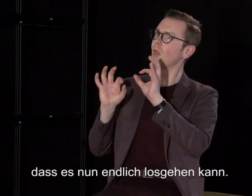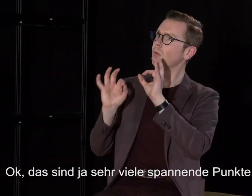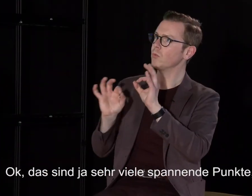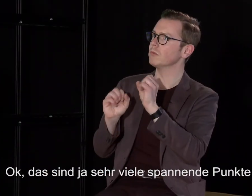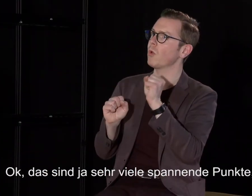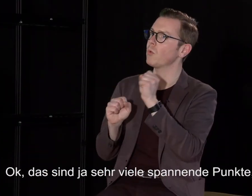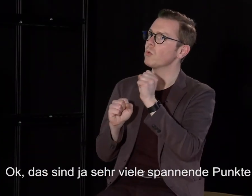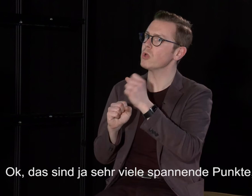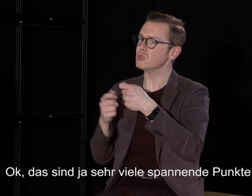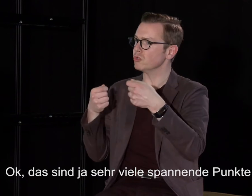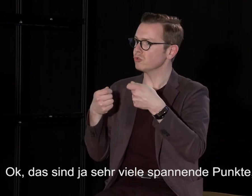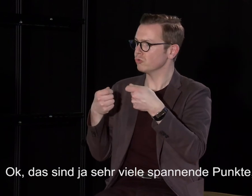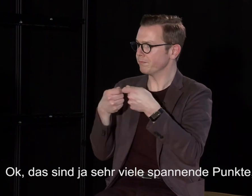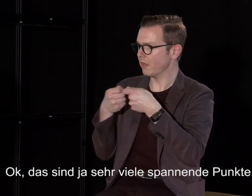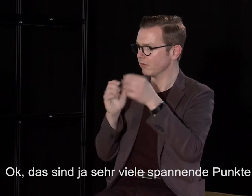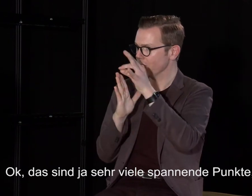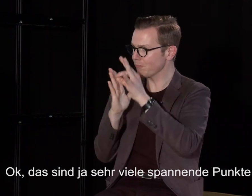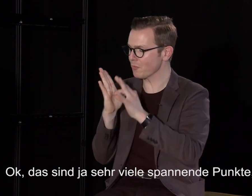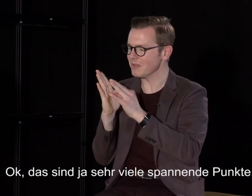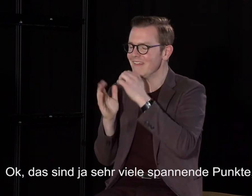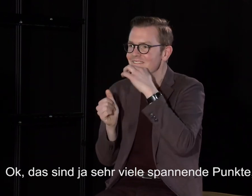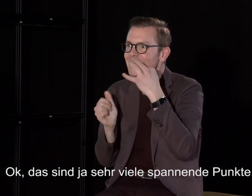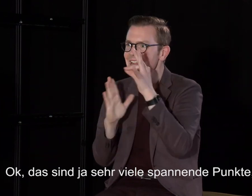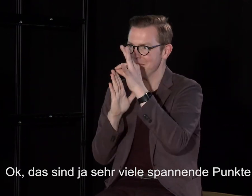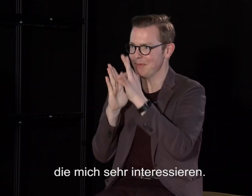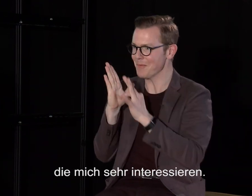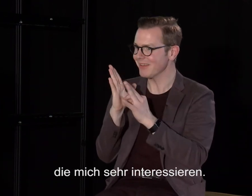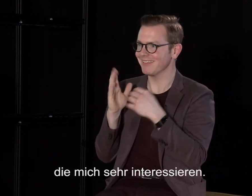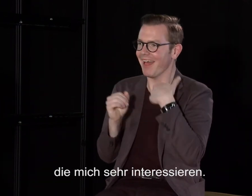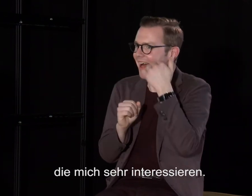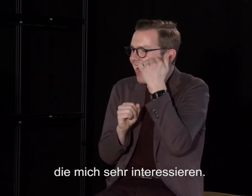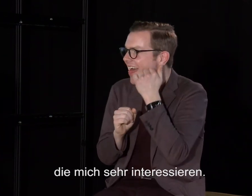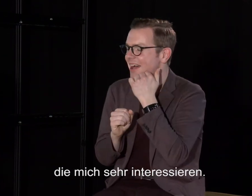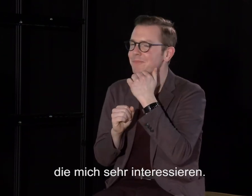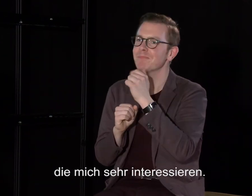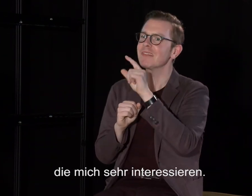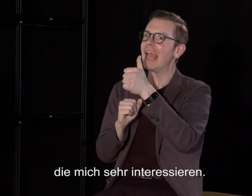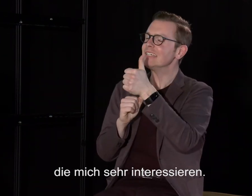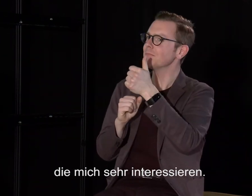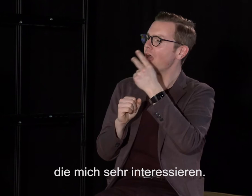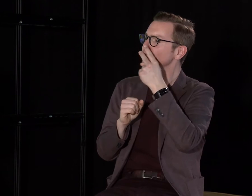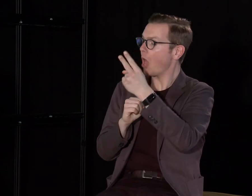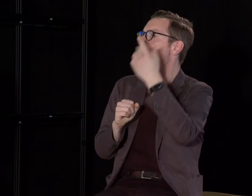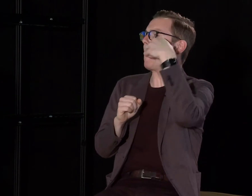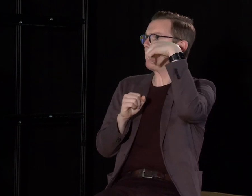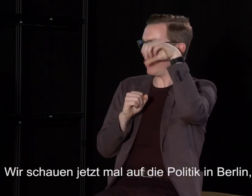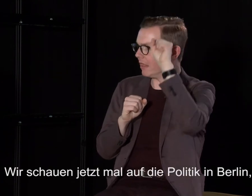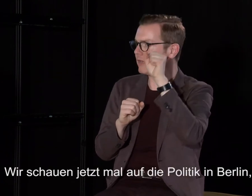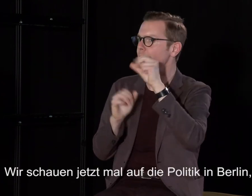Okay, das sind unheimlich spannende Punkte, viele Punkte. Ich bin sehr interessiert. Und wir